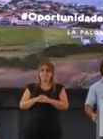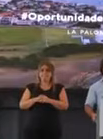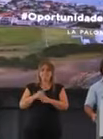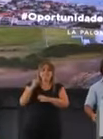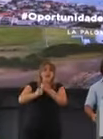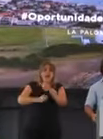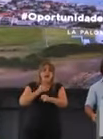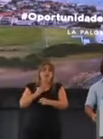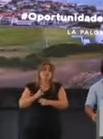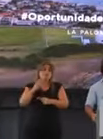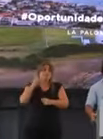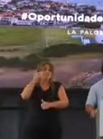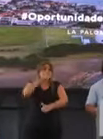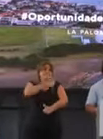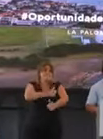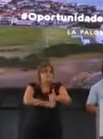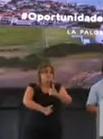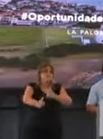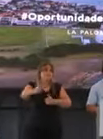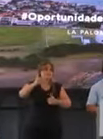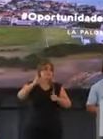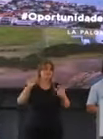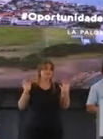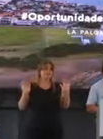es el año de la alternancia.